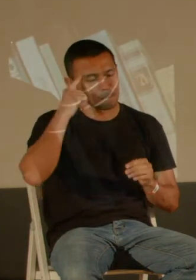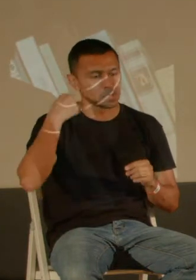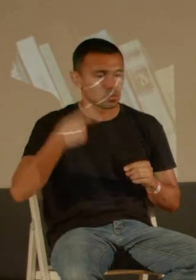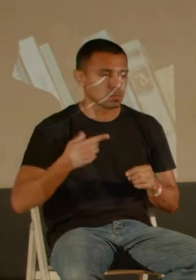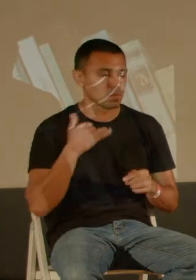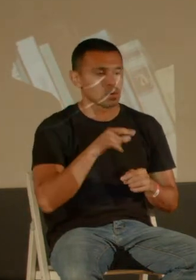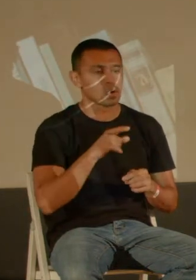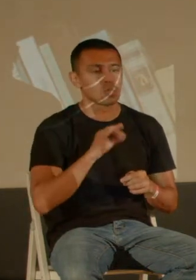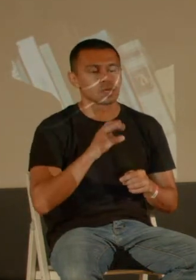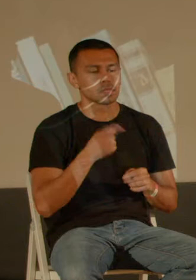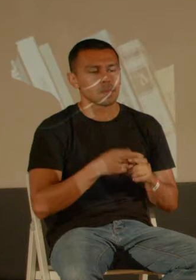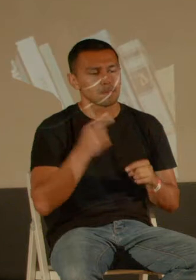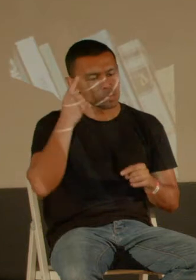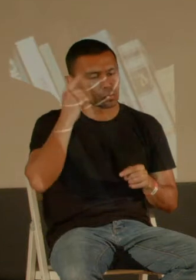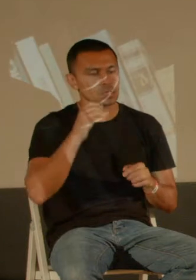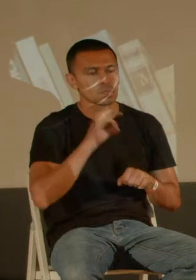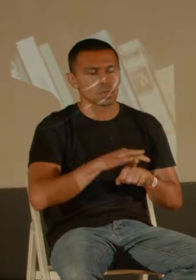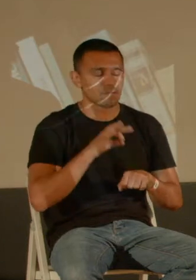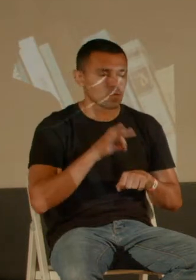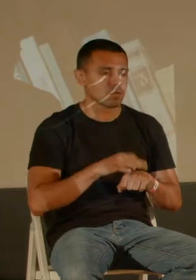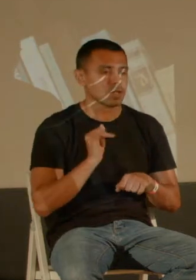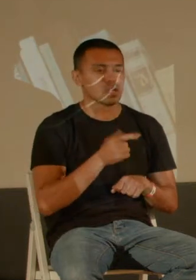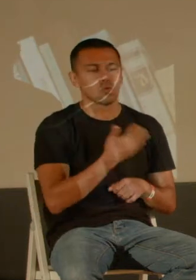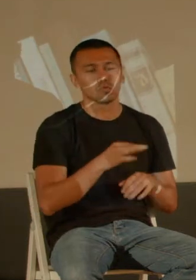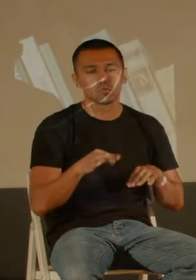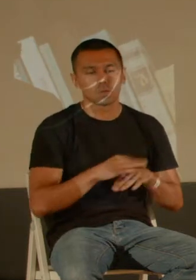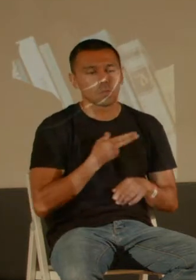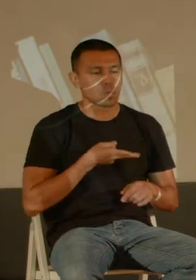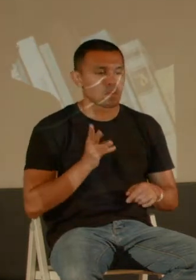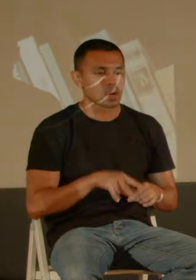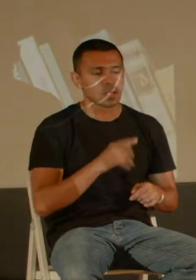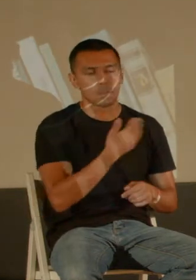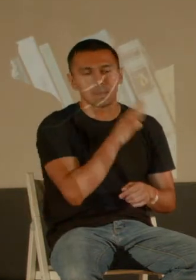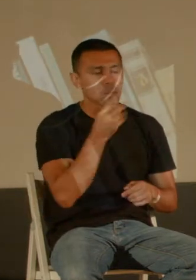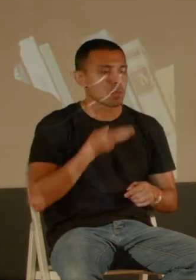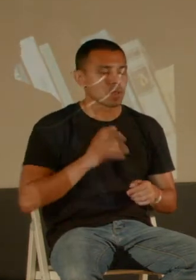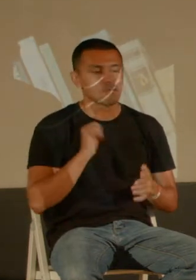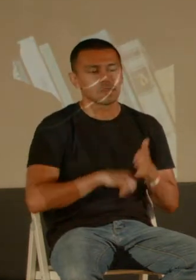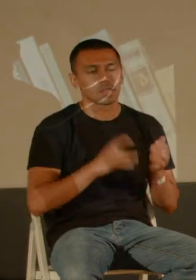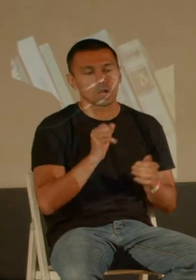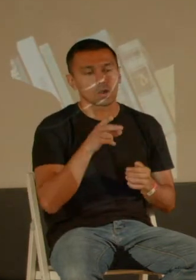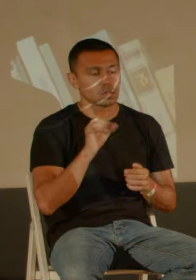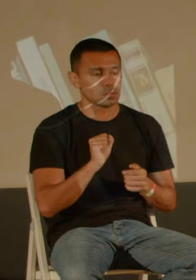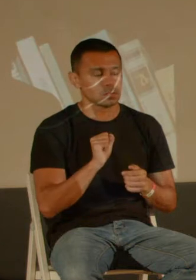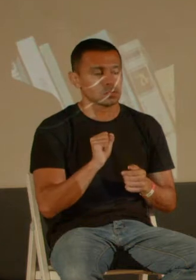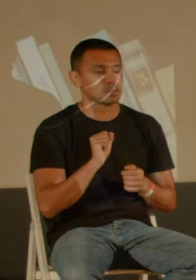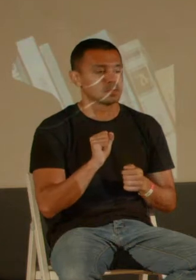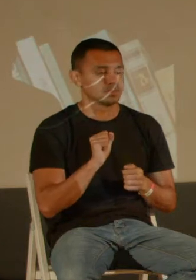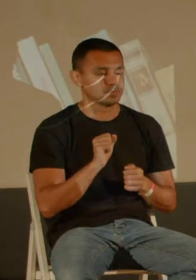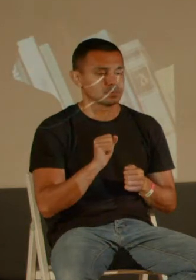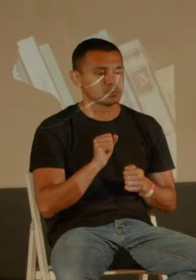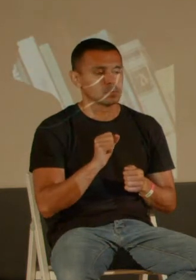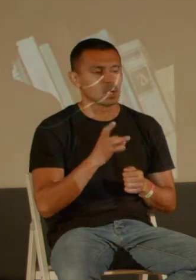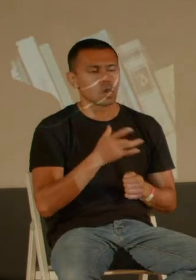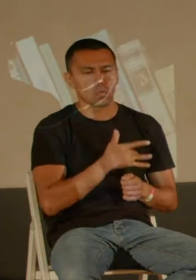психосоматичні, бо анорексія – це психосоматичне захворювання, і його дружина померла, її мама померла від раку, від, по-моєму,